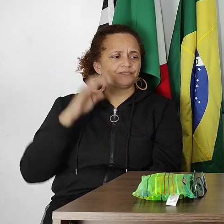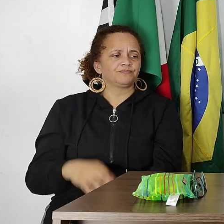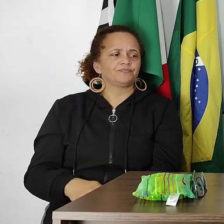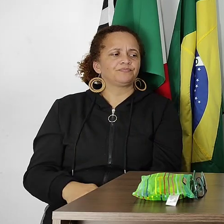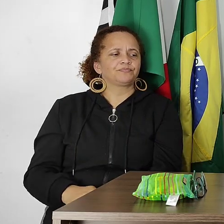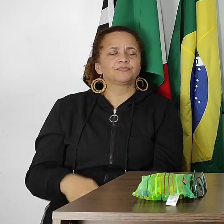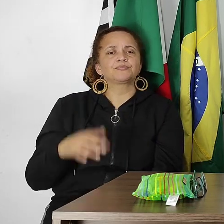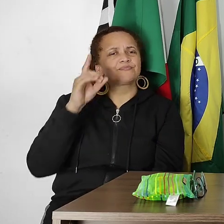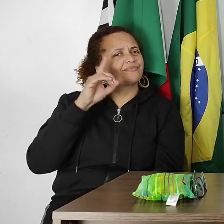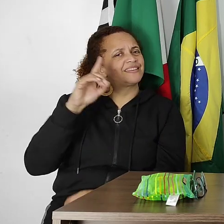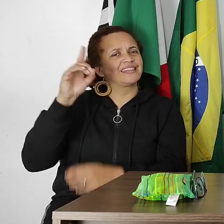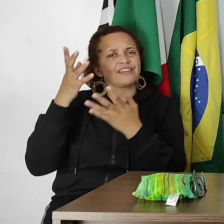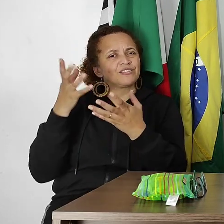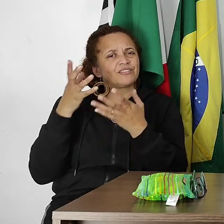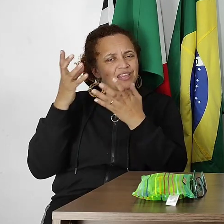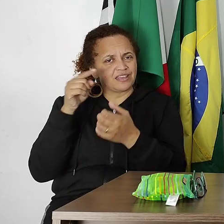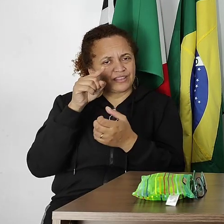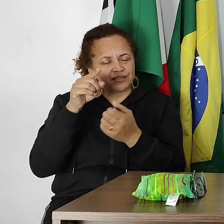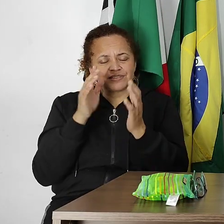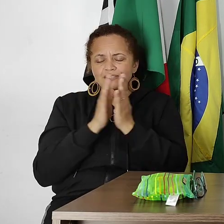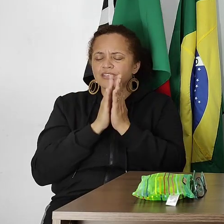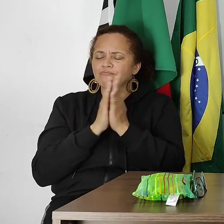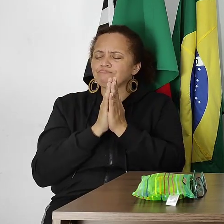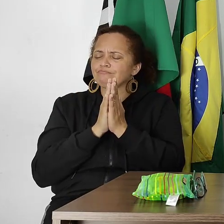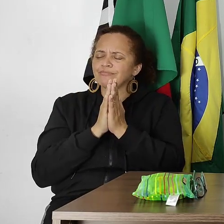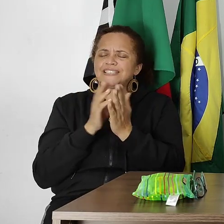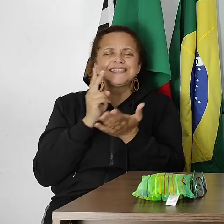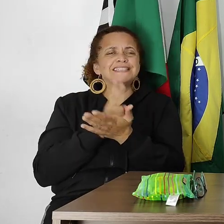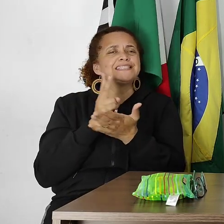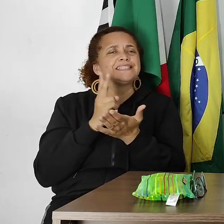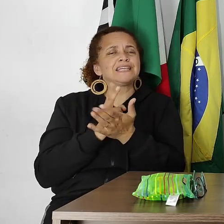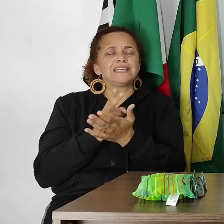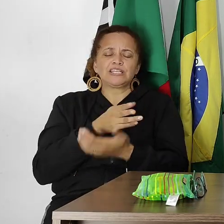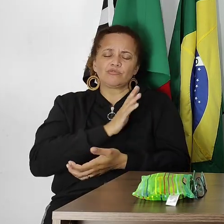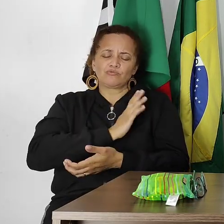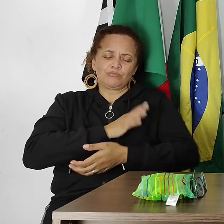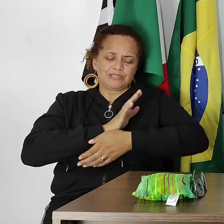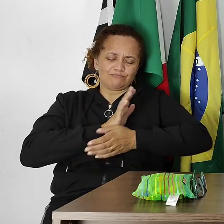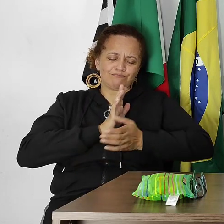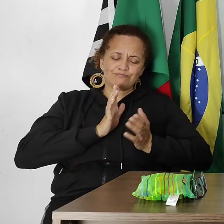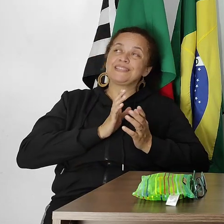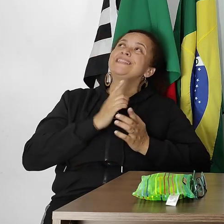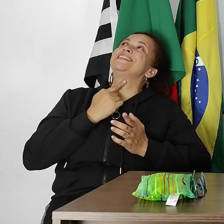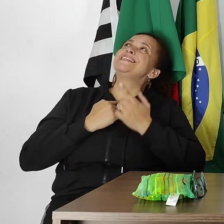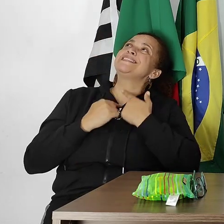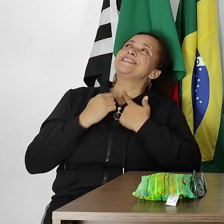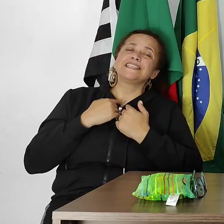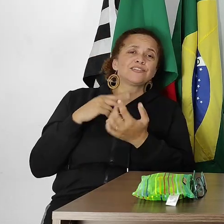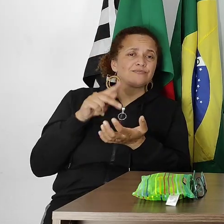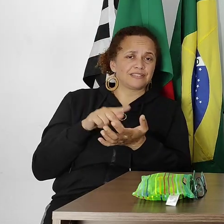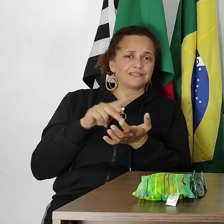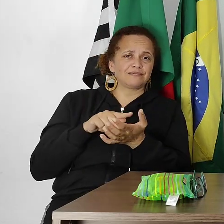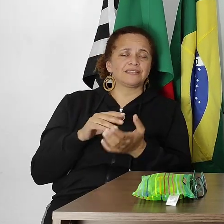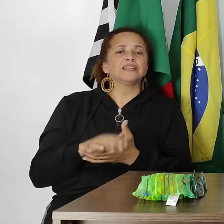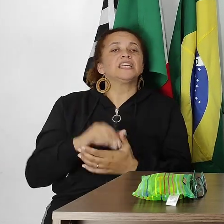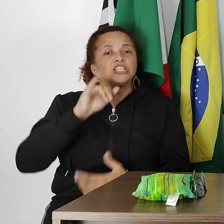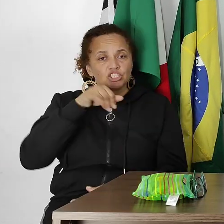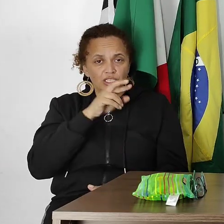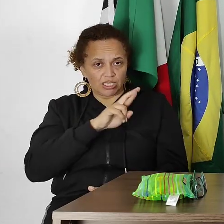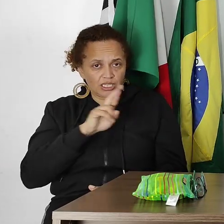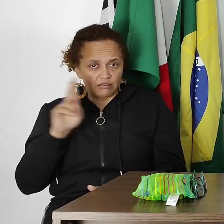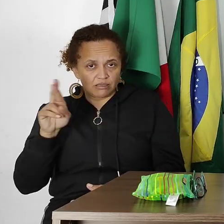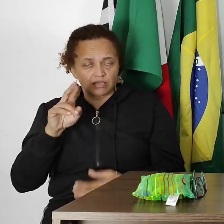ele de todo o coração. O Senhor está falando. Jeremias 29:11. Porque eu bem sei o pensamento que